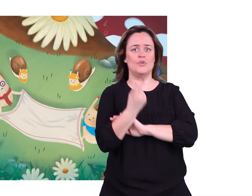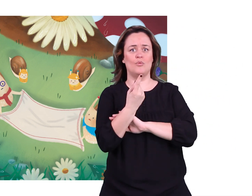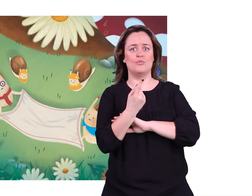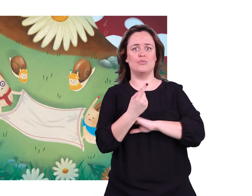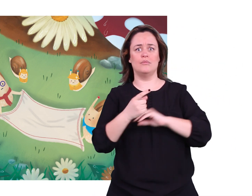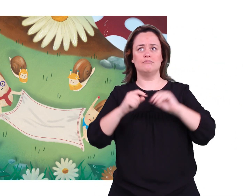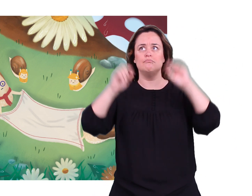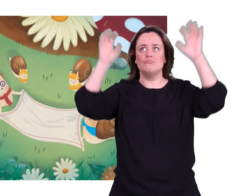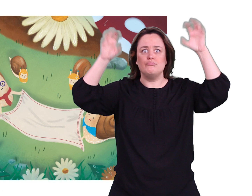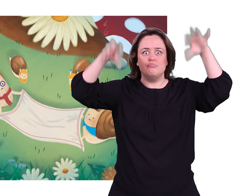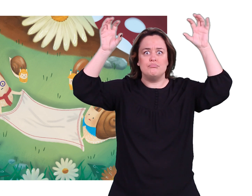Quand soudain,